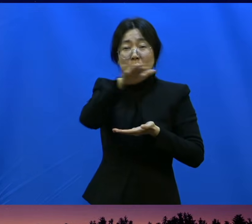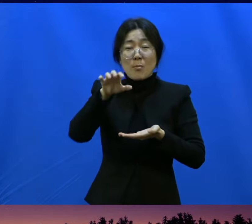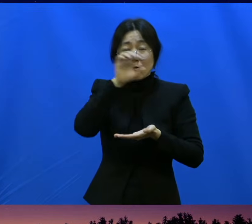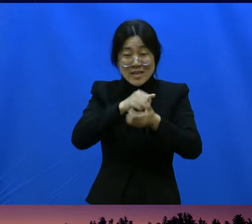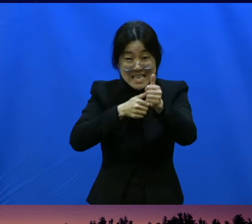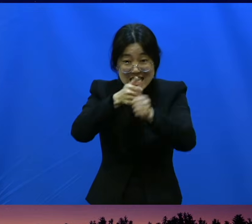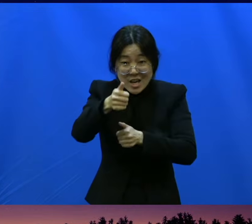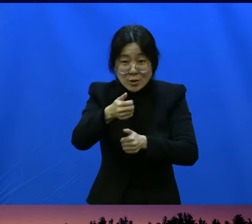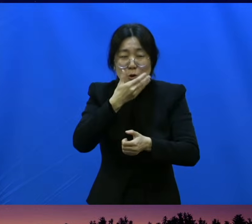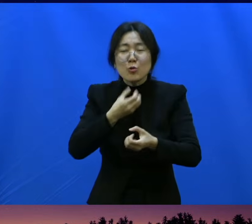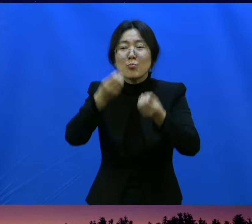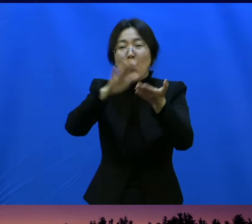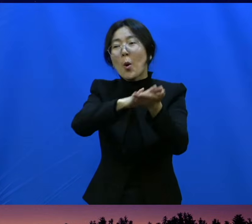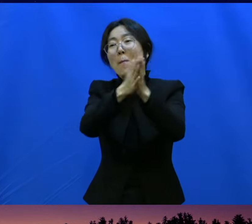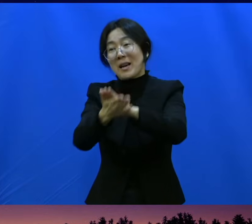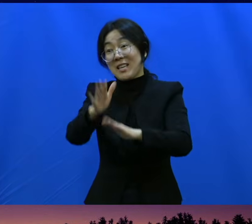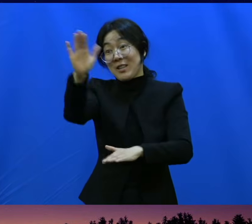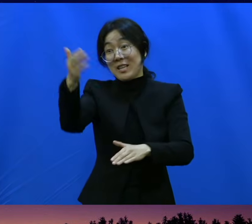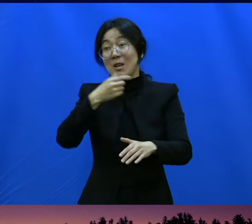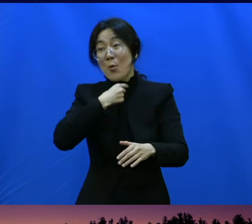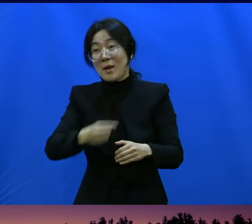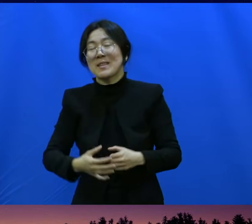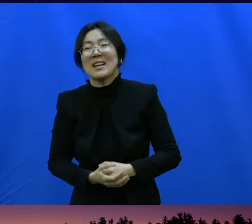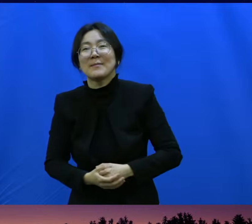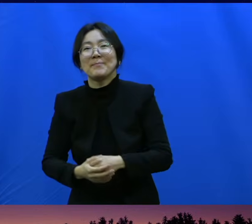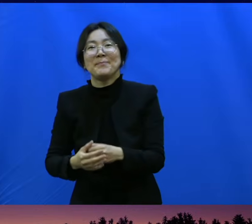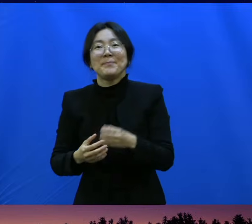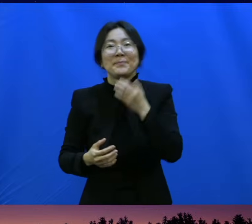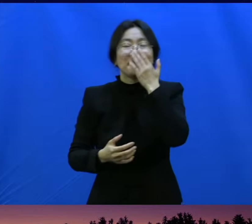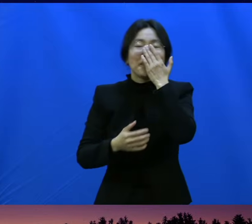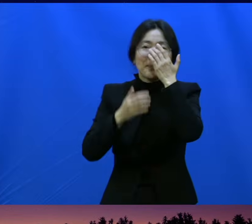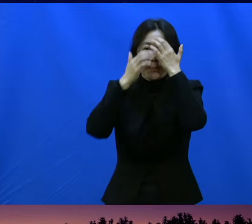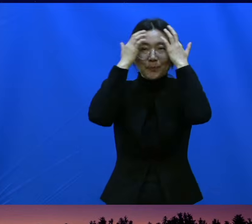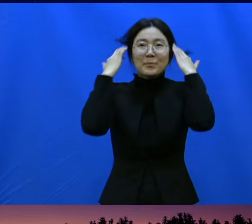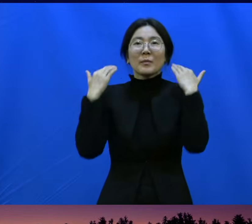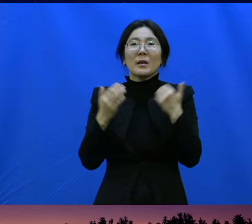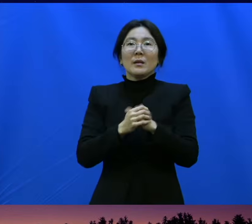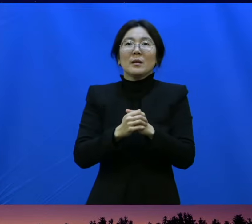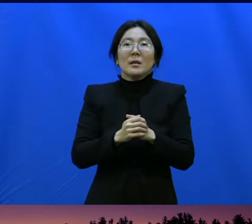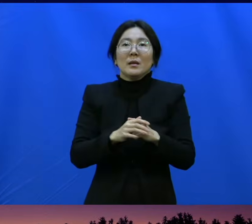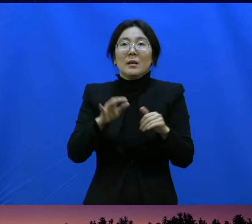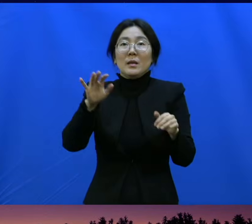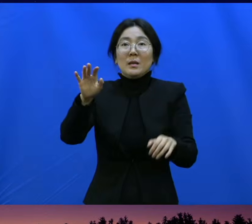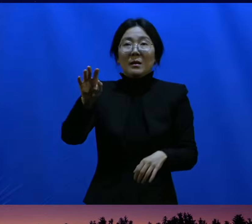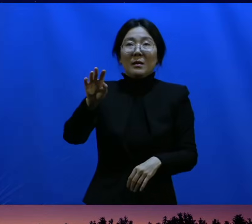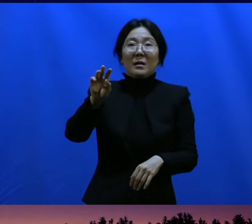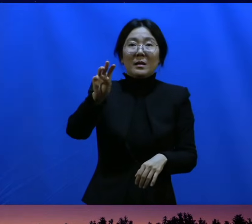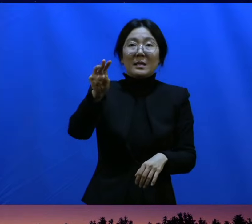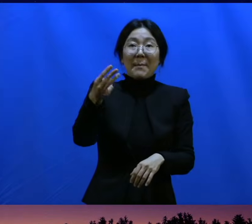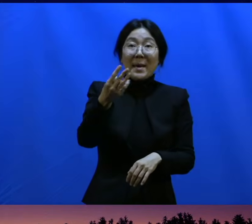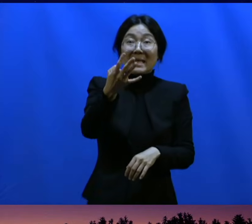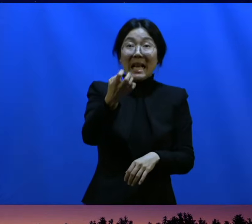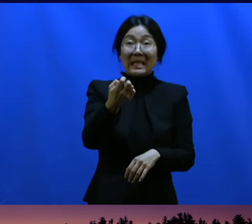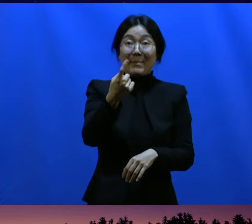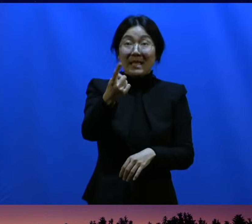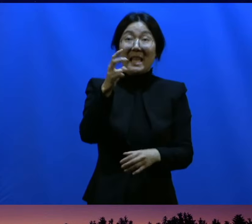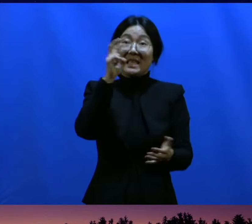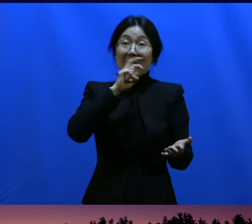모두에게도 있게 되기를 주의 이름으로 축원합니다. 자, 우리 341장 찬양하고